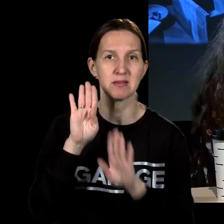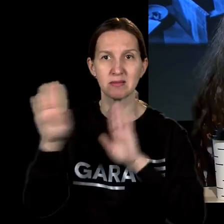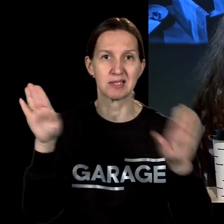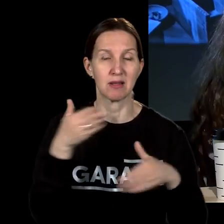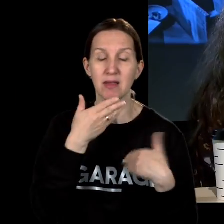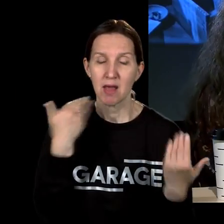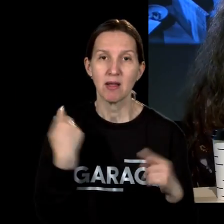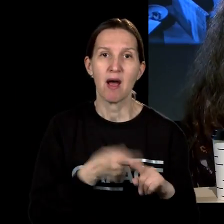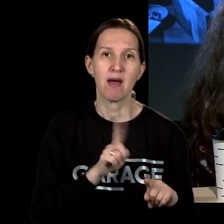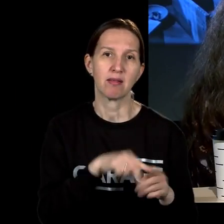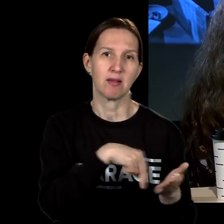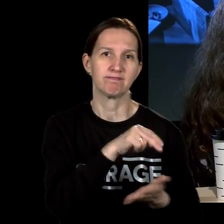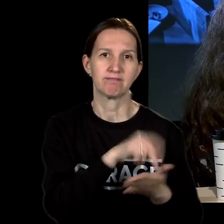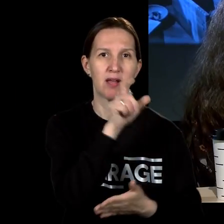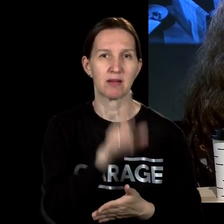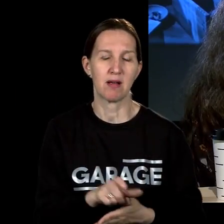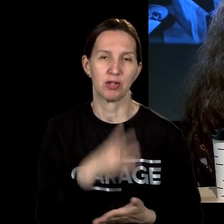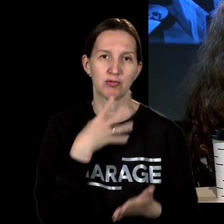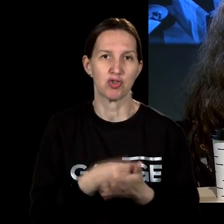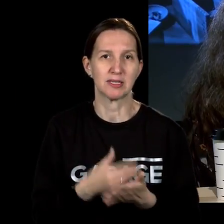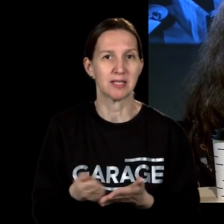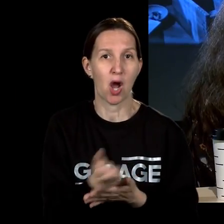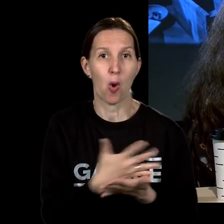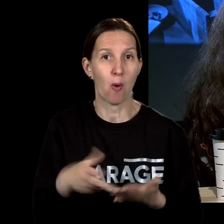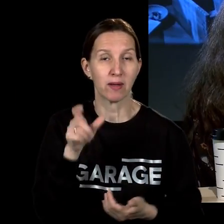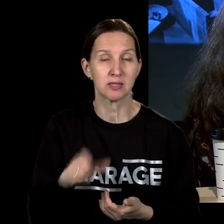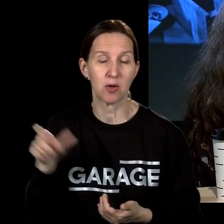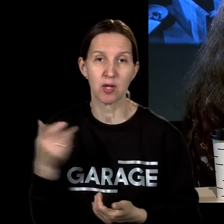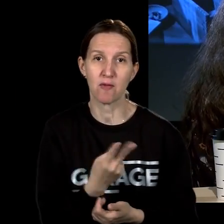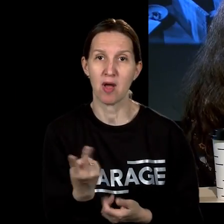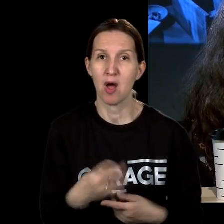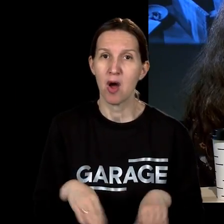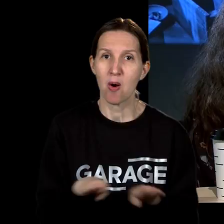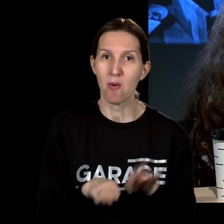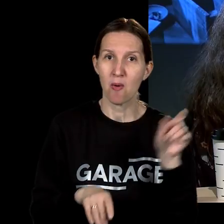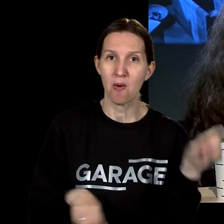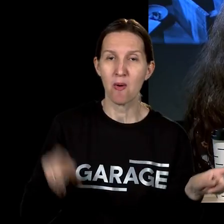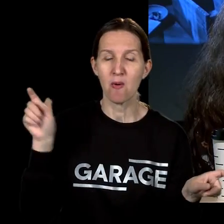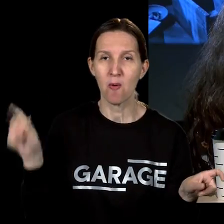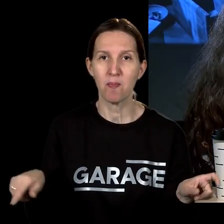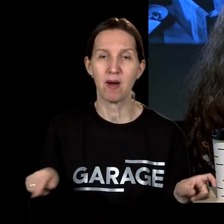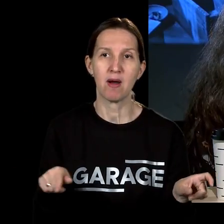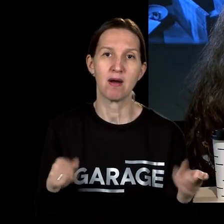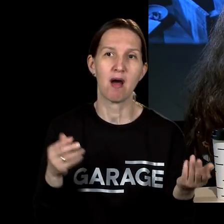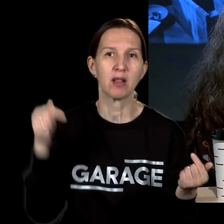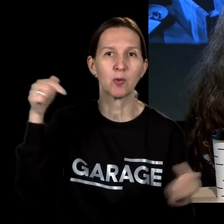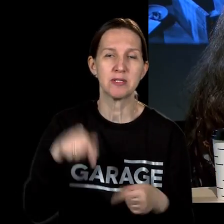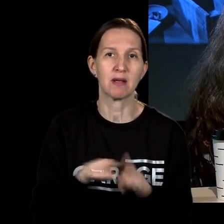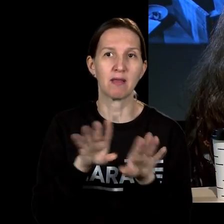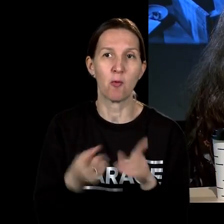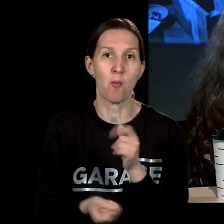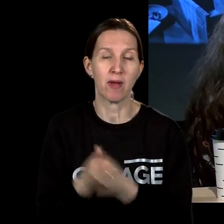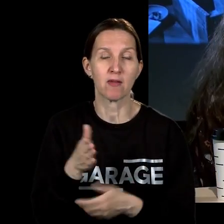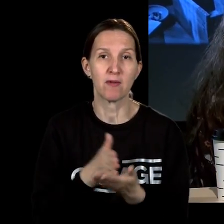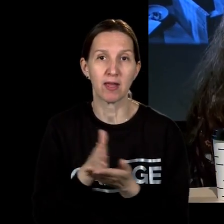частных коллекционеров. Оба они относятся, наверное, к такому странному явлению. Вот если есть авангард, да, наверное, в искусстве